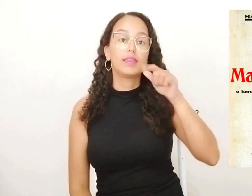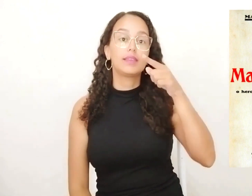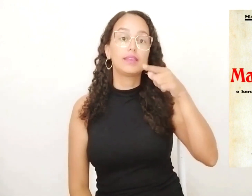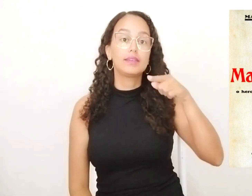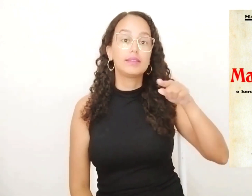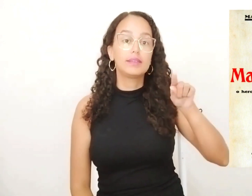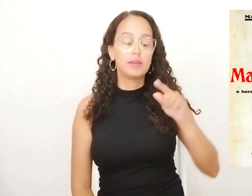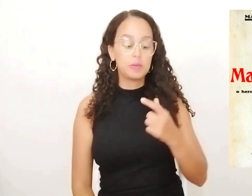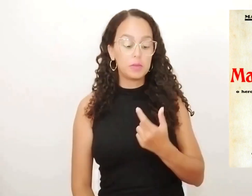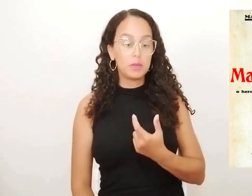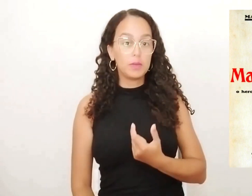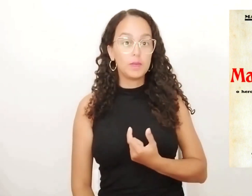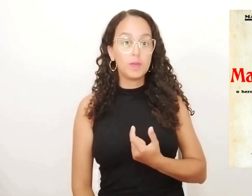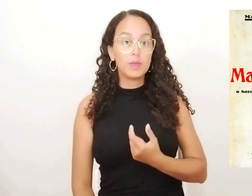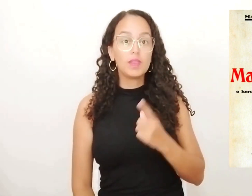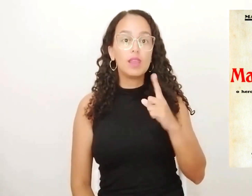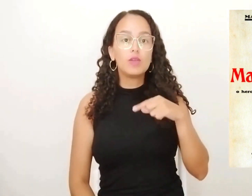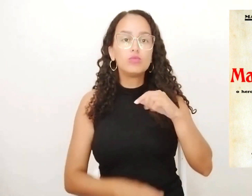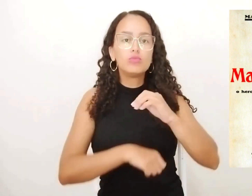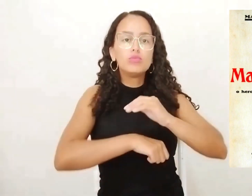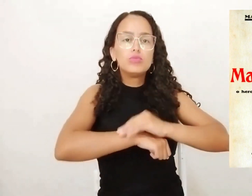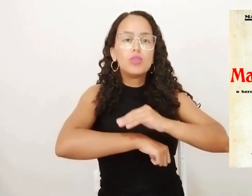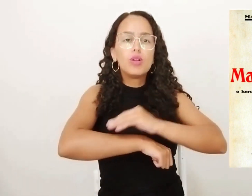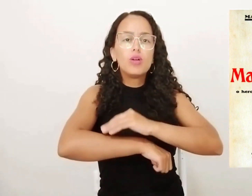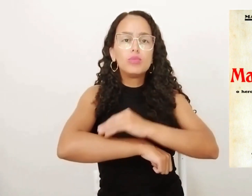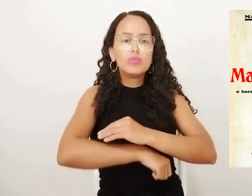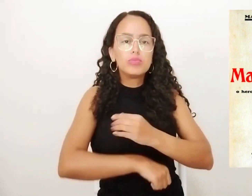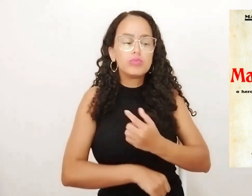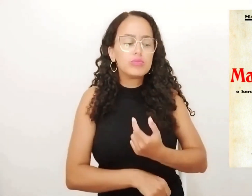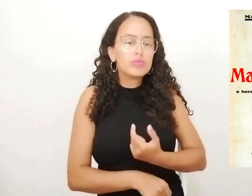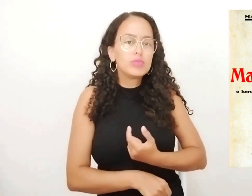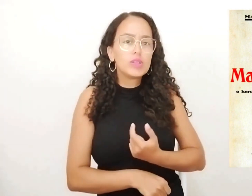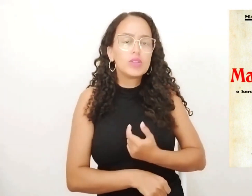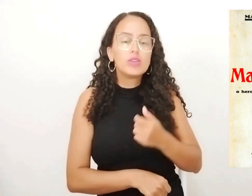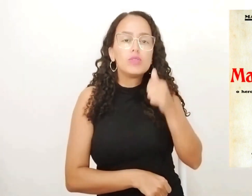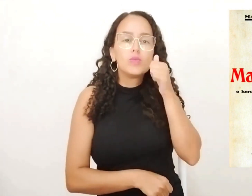que o amuleto está em São Paulo.